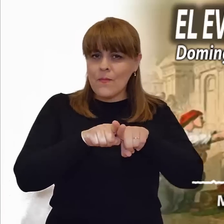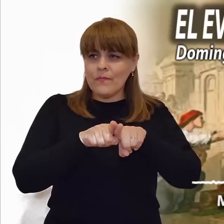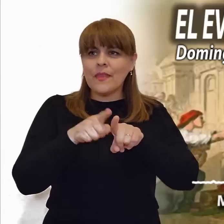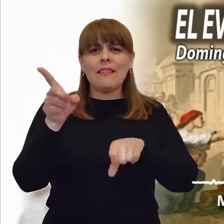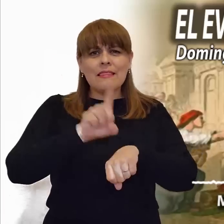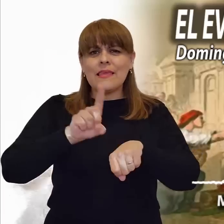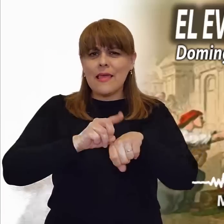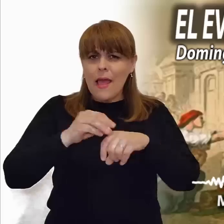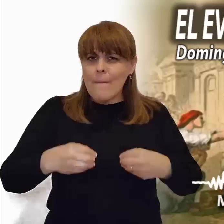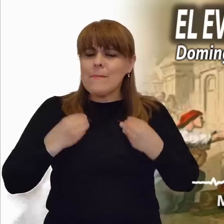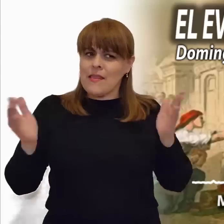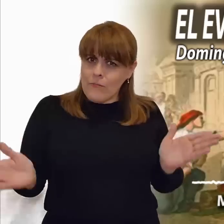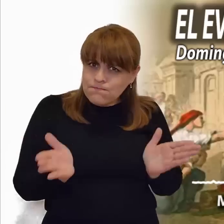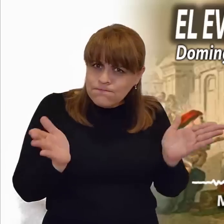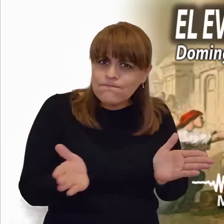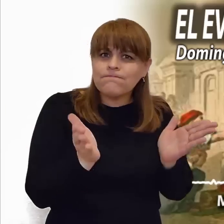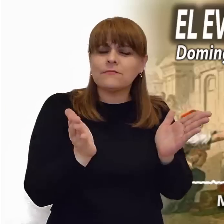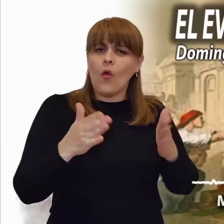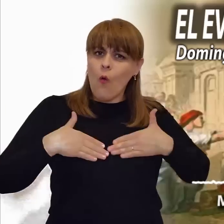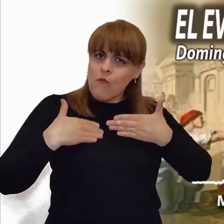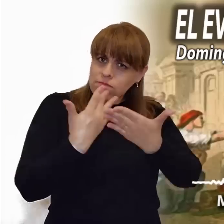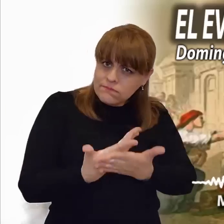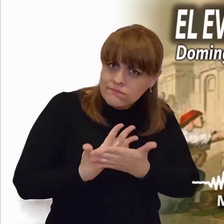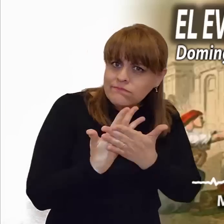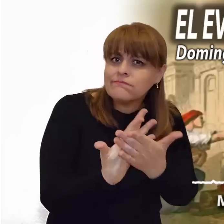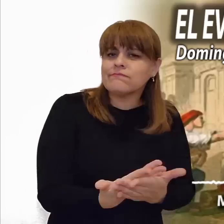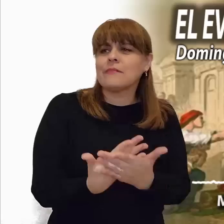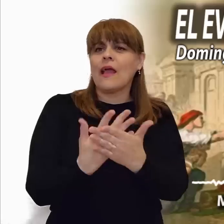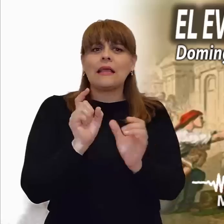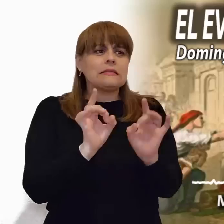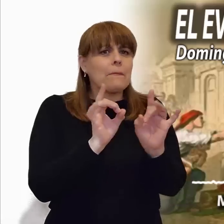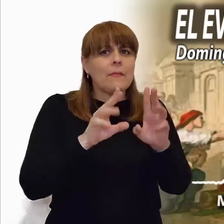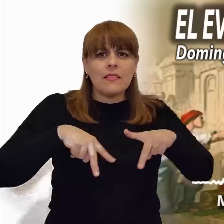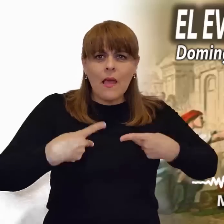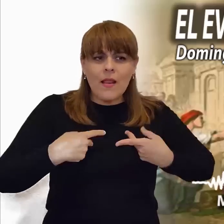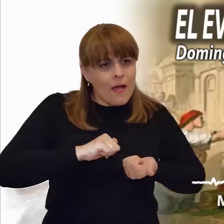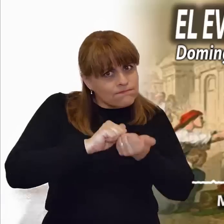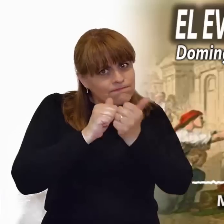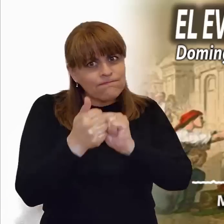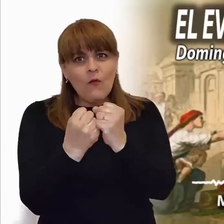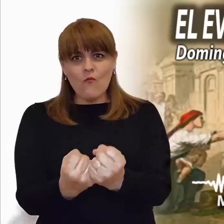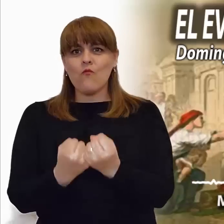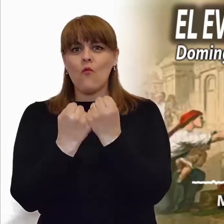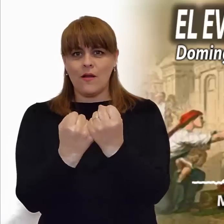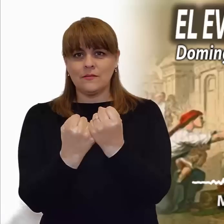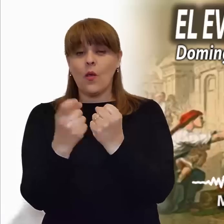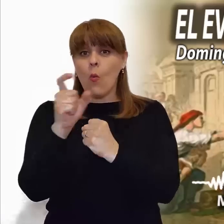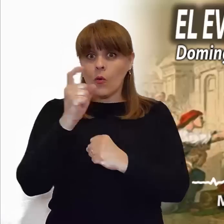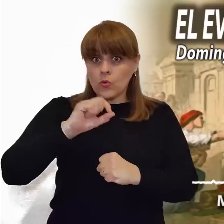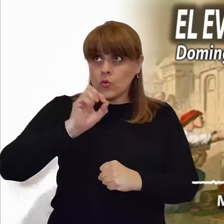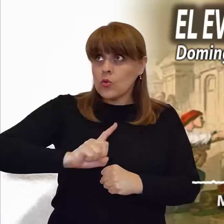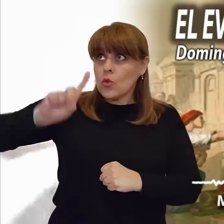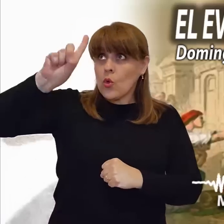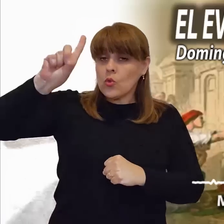vivir, reanima nuestra esperanza y fortalece nuestra debilidad. Quien dialoga constantemente con